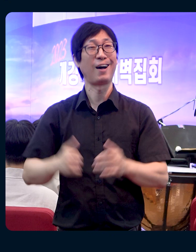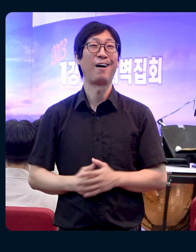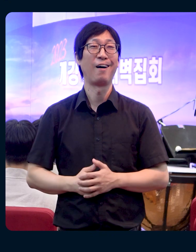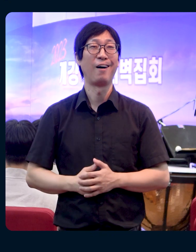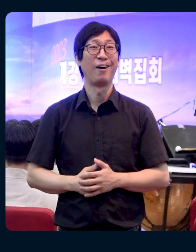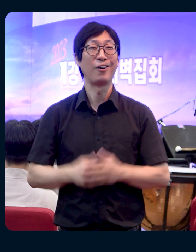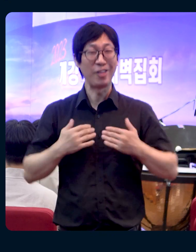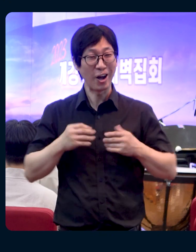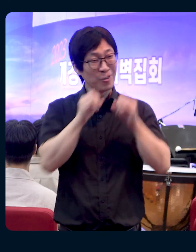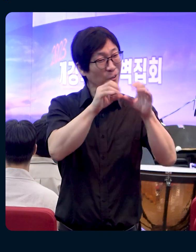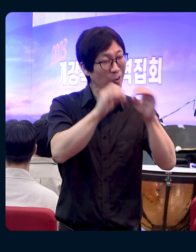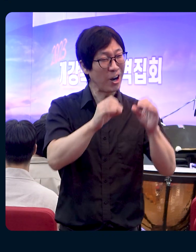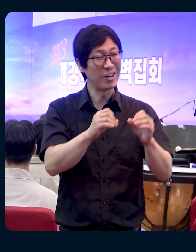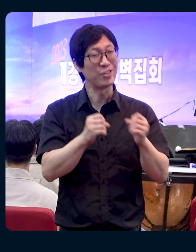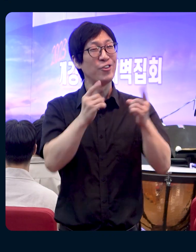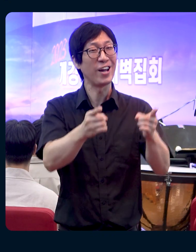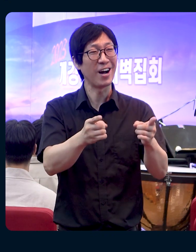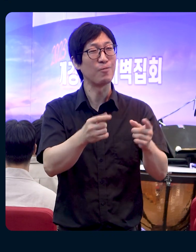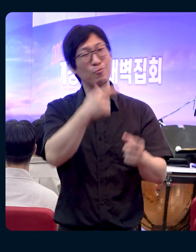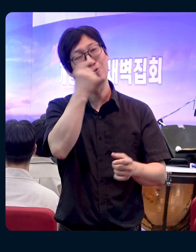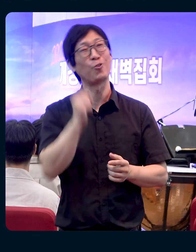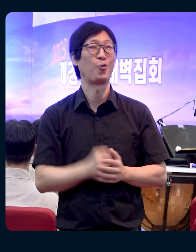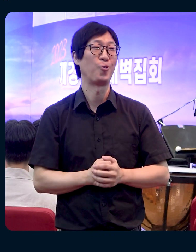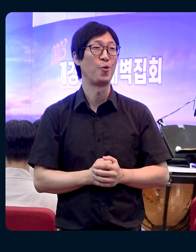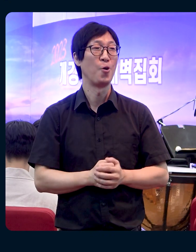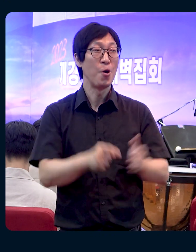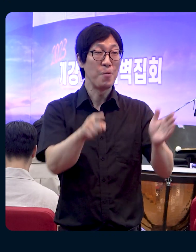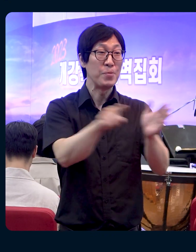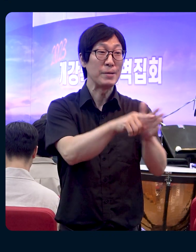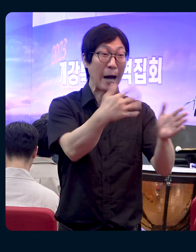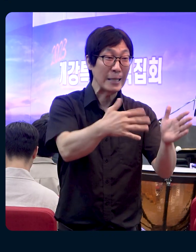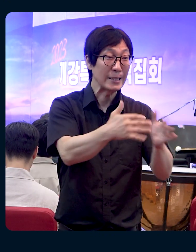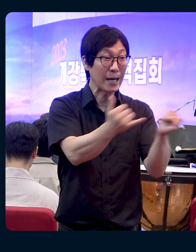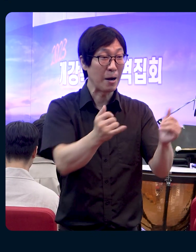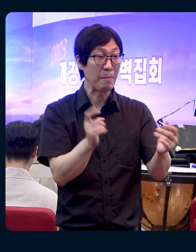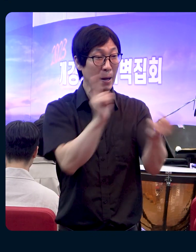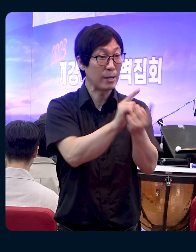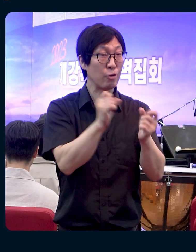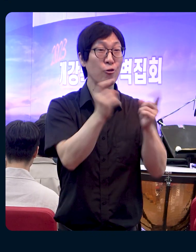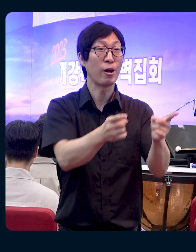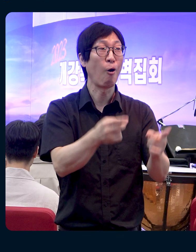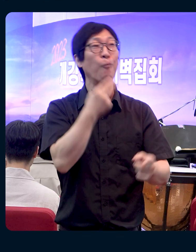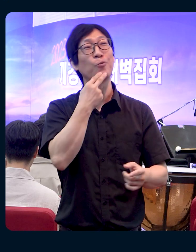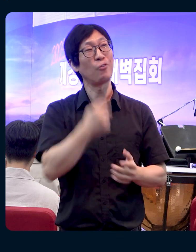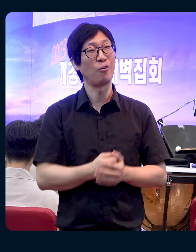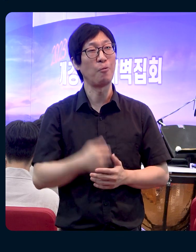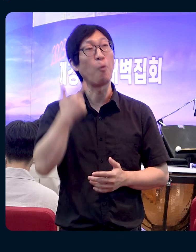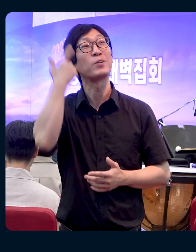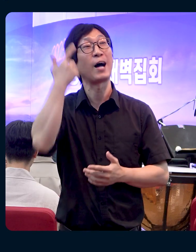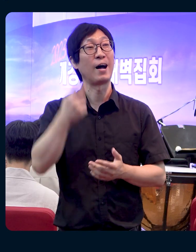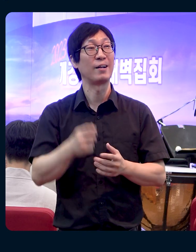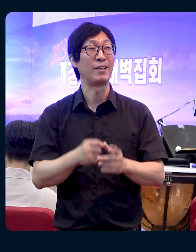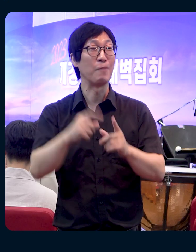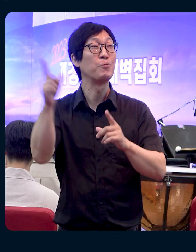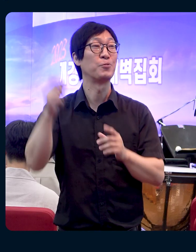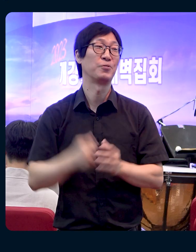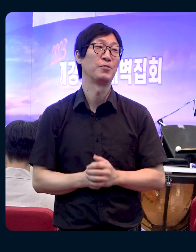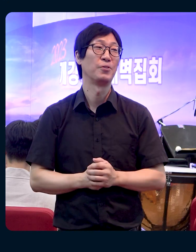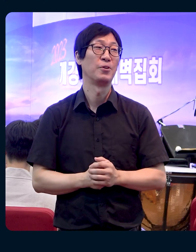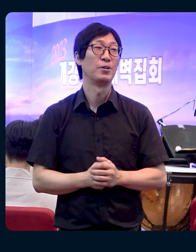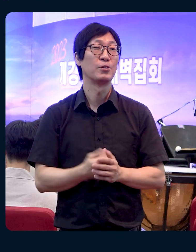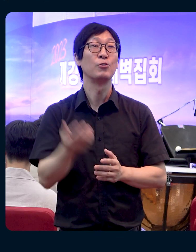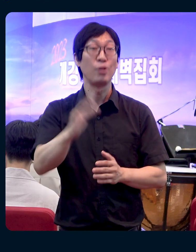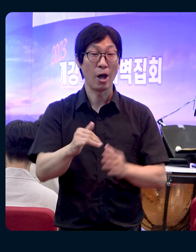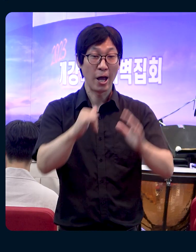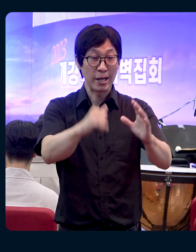그러니까 제가 전도할 기회가, 안 믿는 사람 만날 기회가 없잖아요. 직업은요, 세상 사람들에게 이 그리스도를 증거할 수